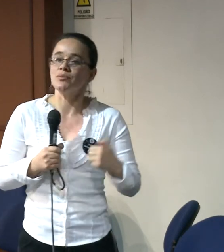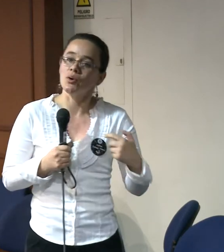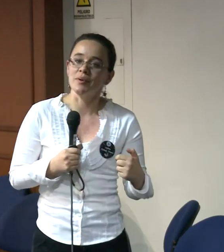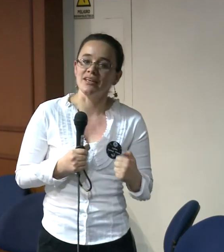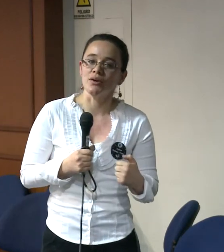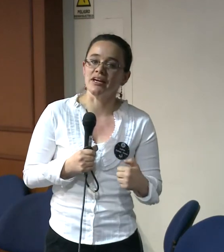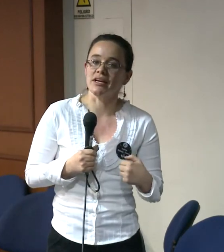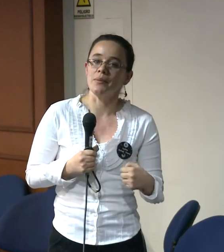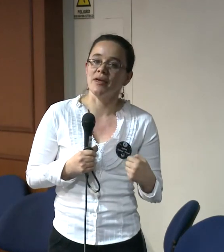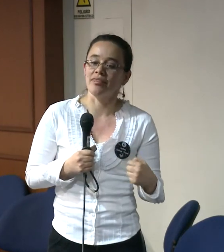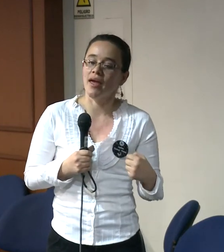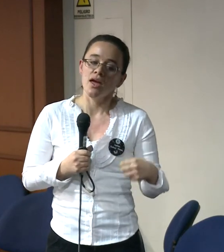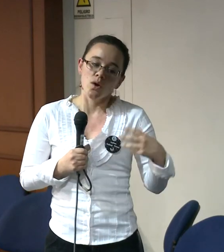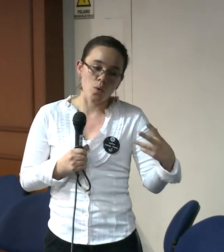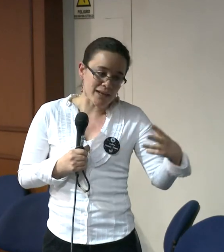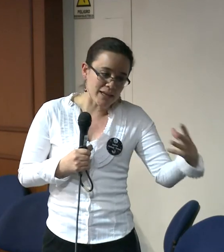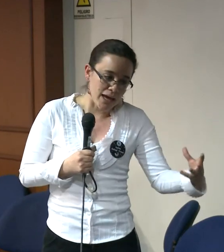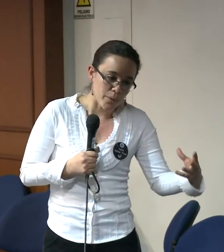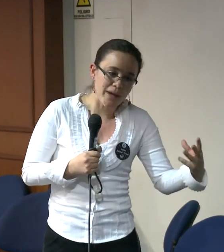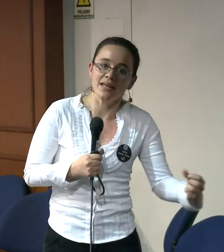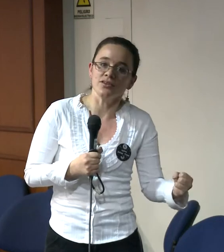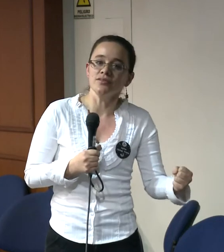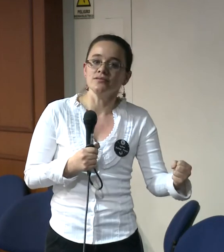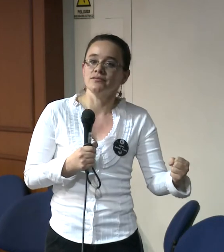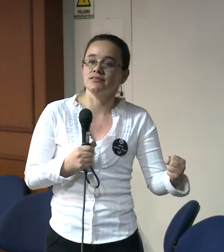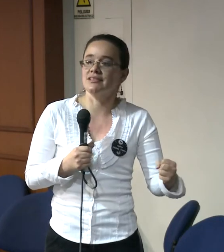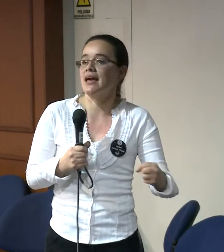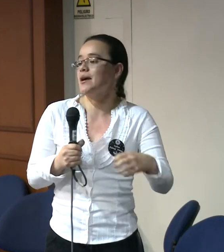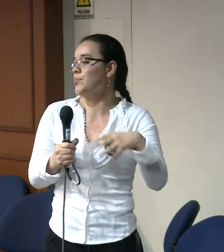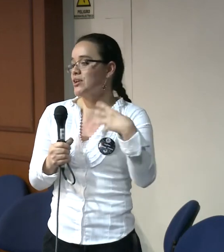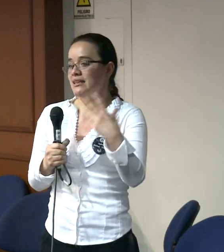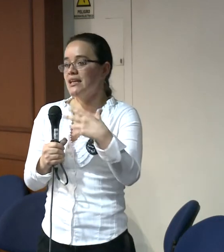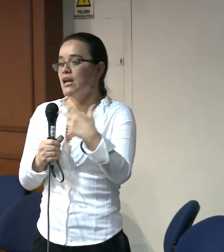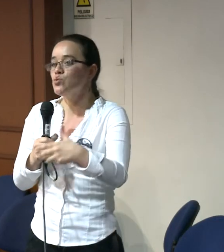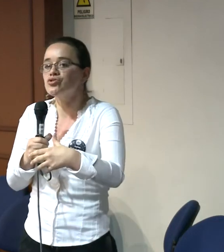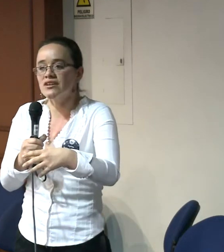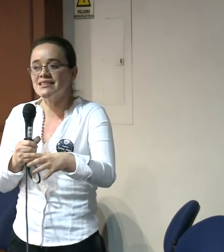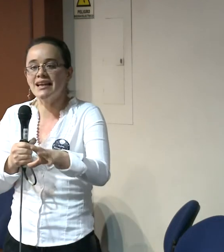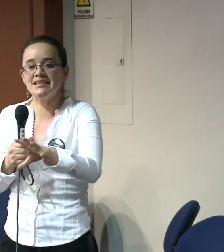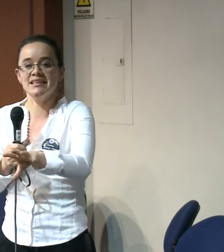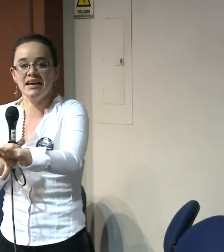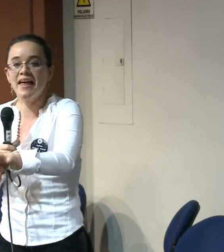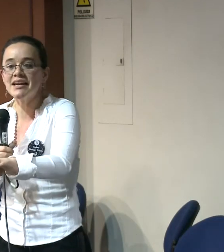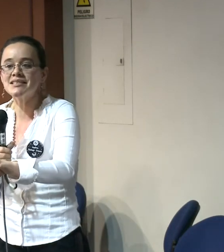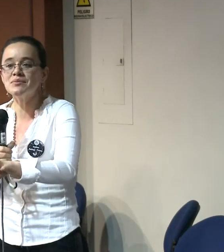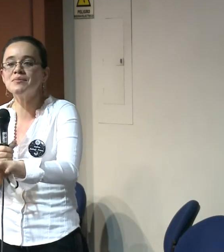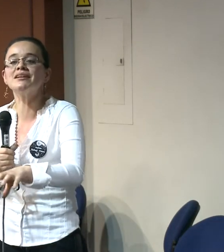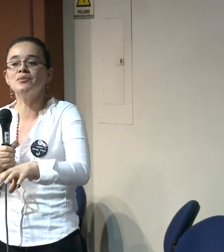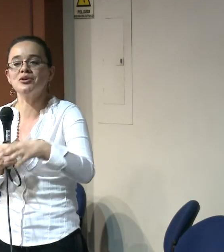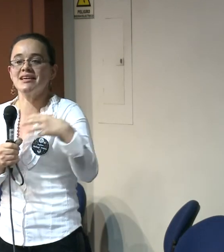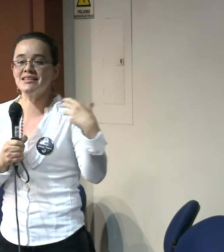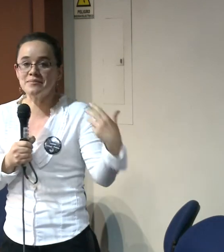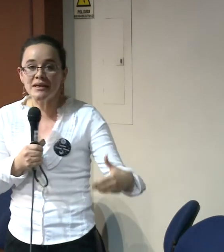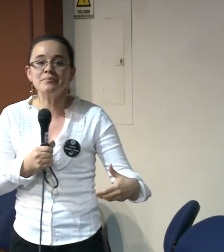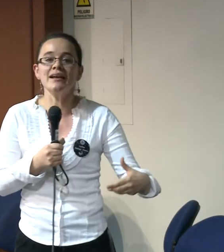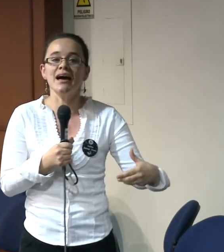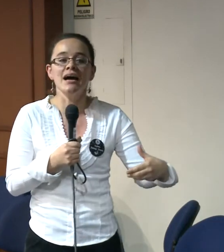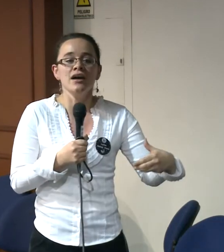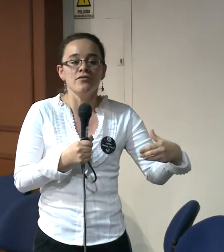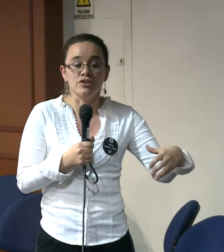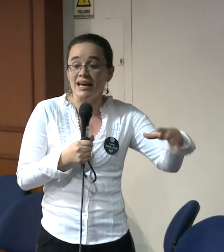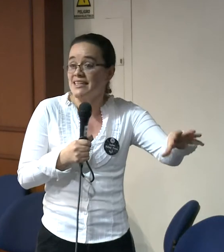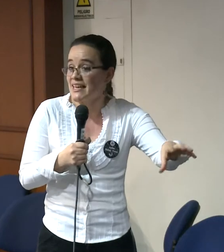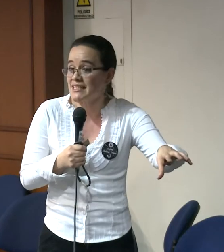Ya lo último comprendieron que realmente cualquier objeto podría tener el uso que se le quisiera dar en ese momento, podría servir